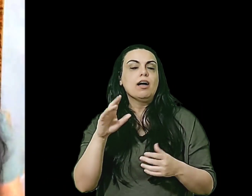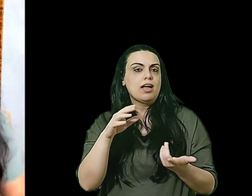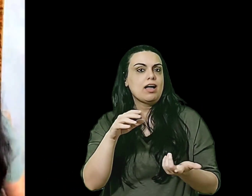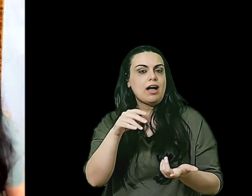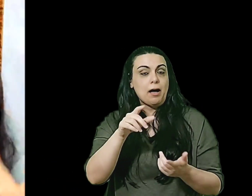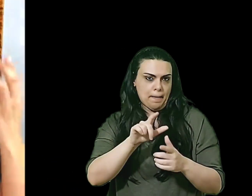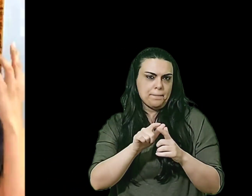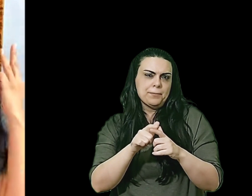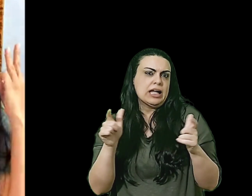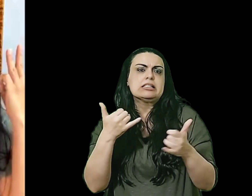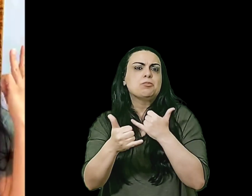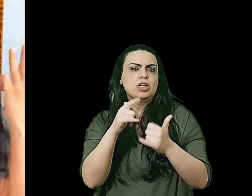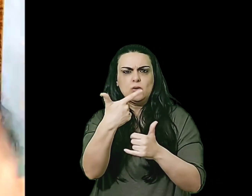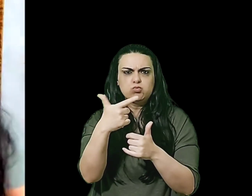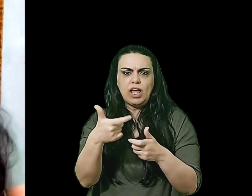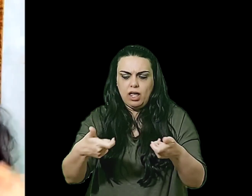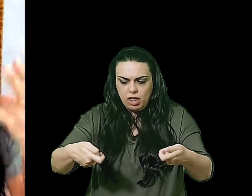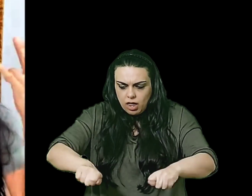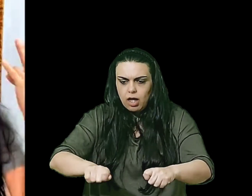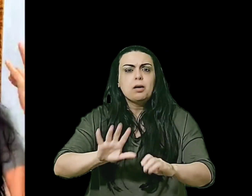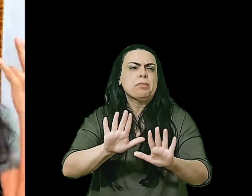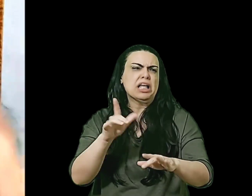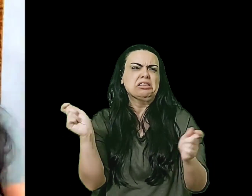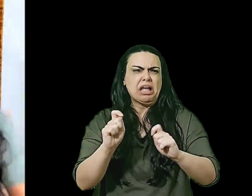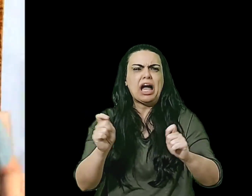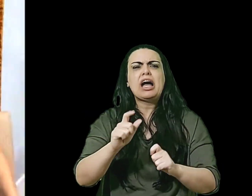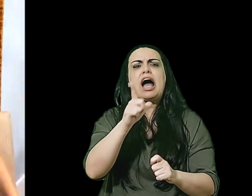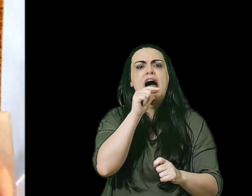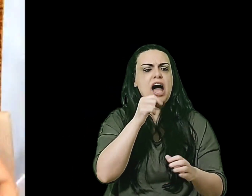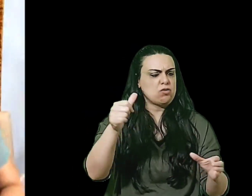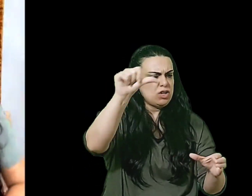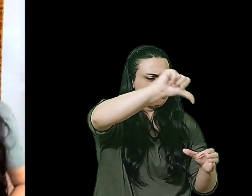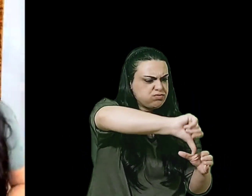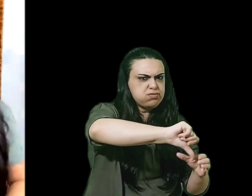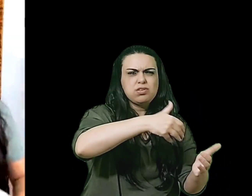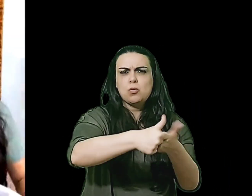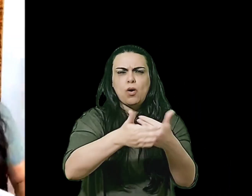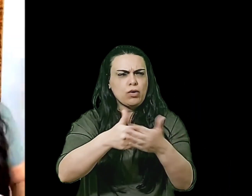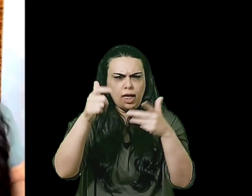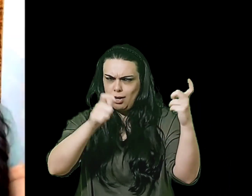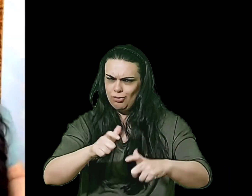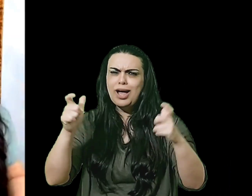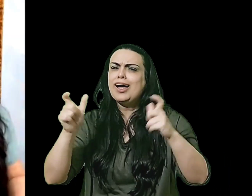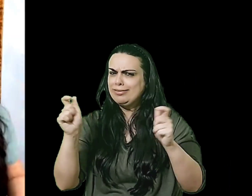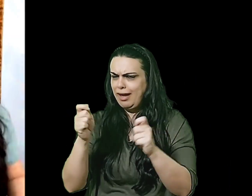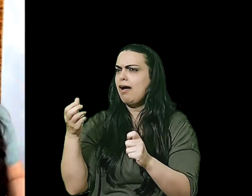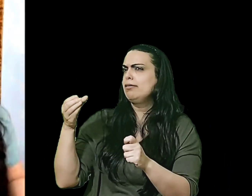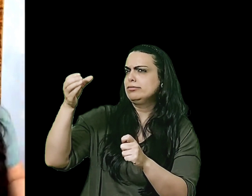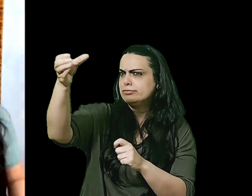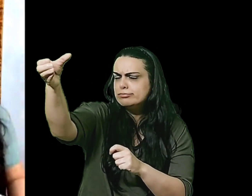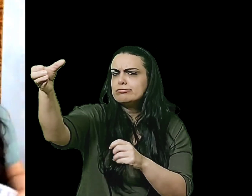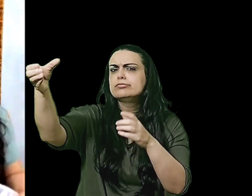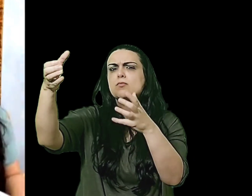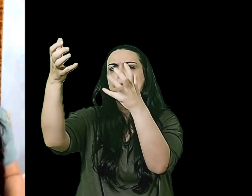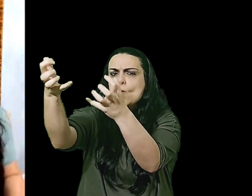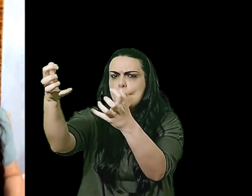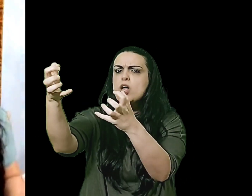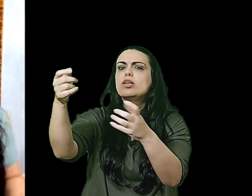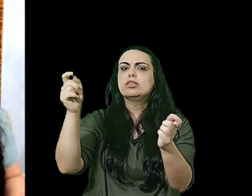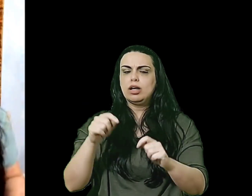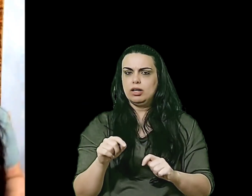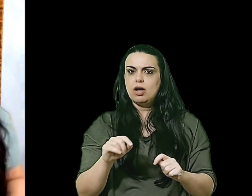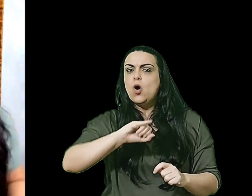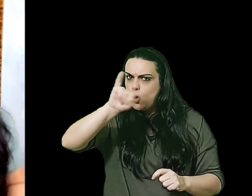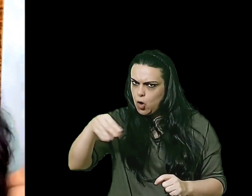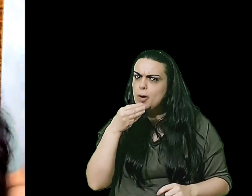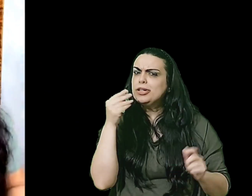não tem forma, porque a gente bota gelo para fazer na leiteira, bota gelo para fazer na caneca de alumínio, bota gelo para fazer em qualquer lugar. Então o problema não é que não tem